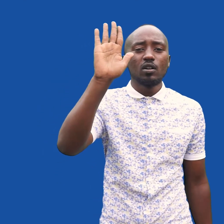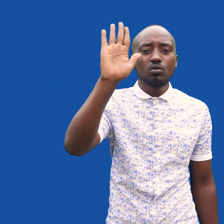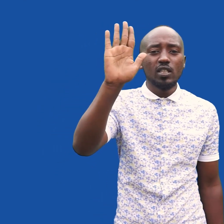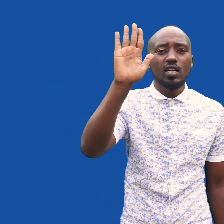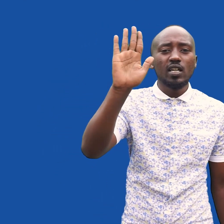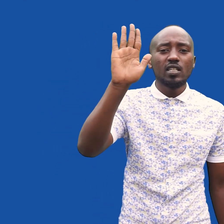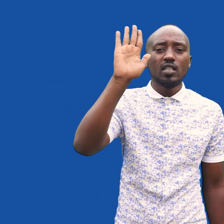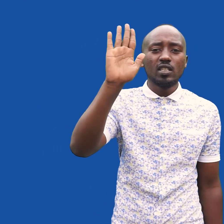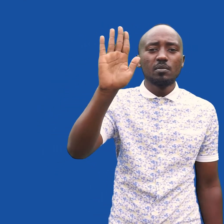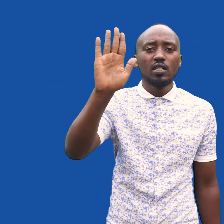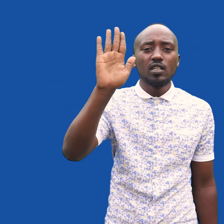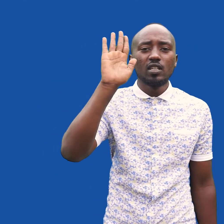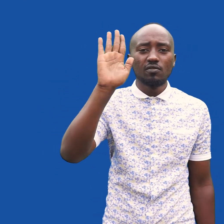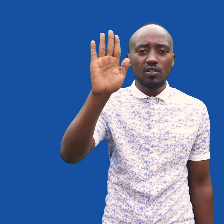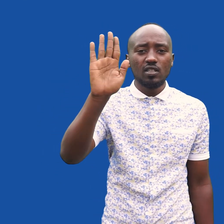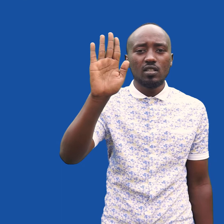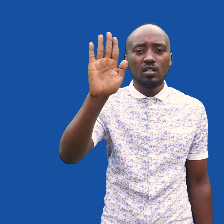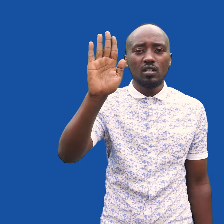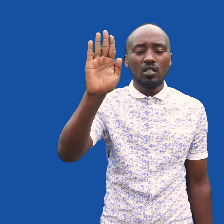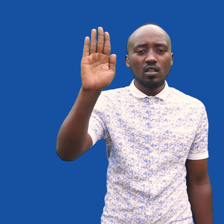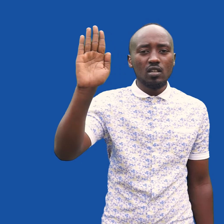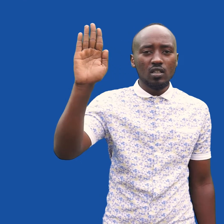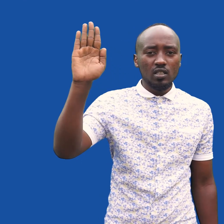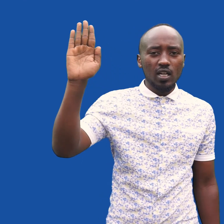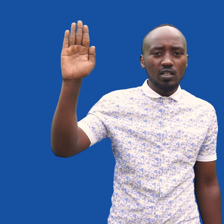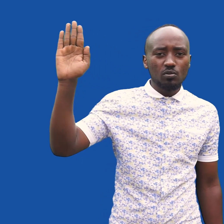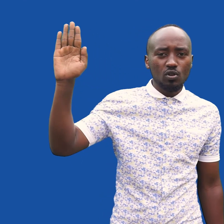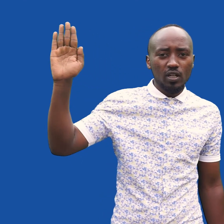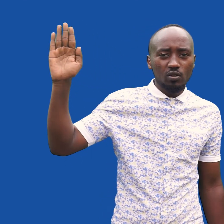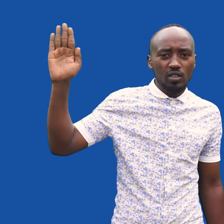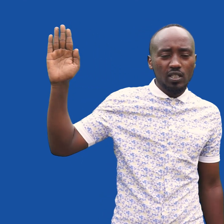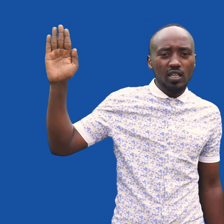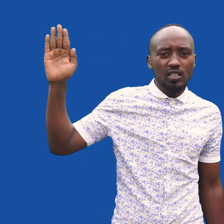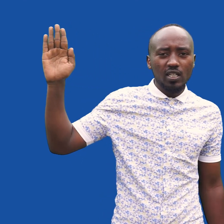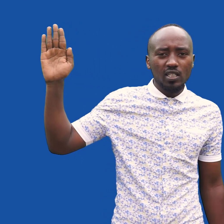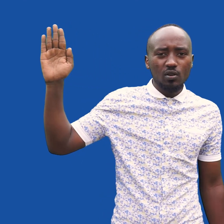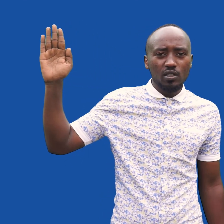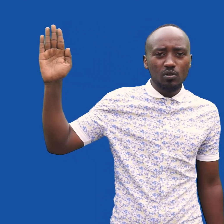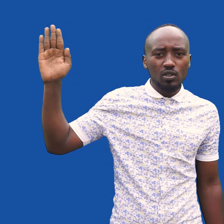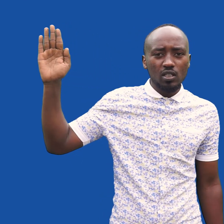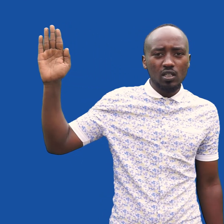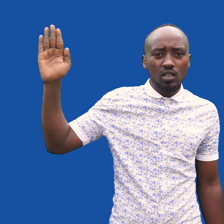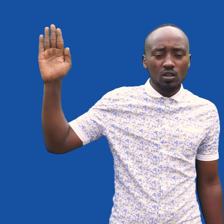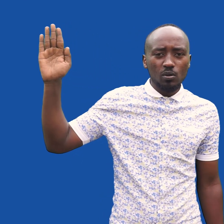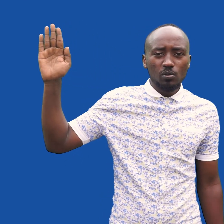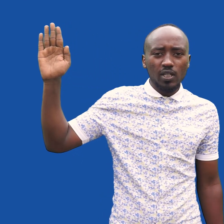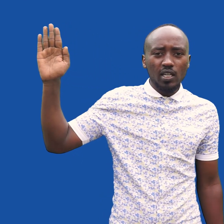gurucha jagaze chemiye kilifix. Yelajye zubikore chishane ichiganza chawili chive gurucha. Kujitu u tangire